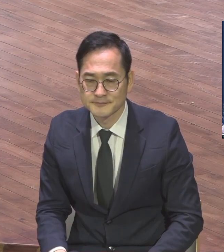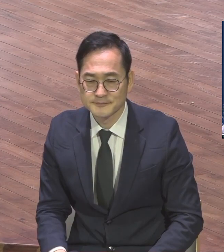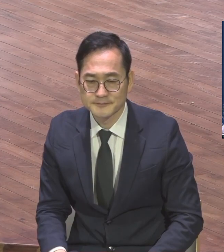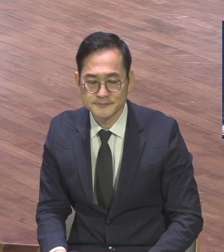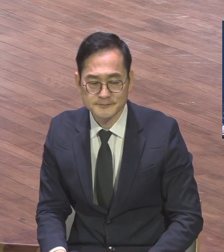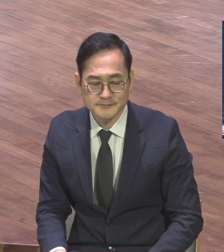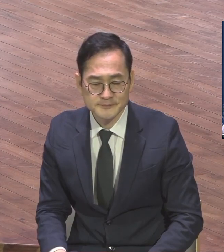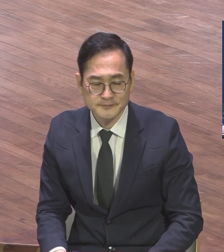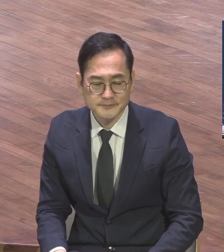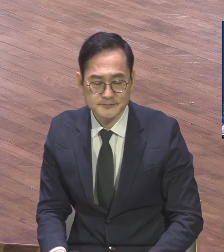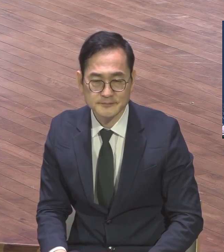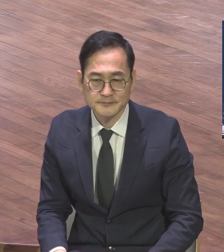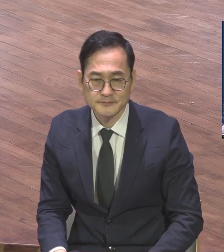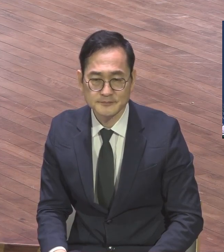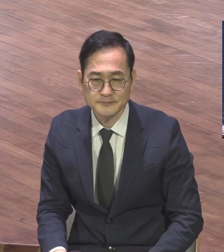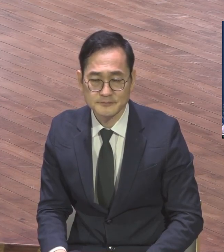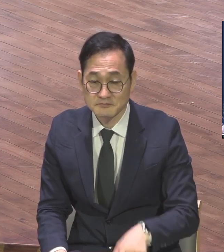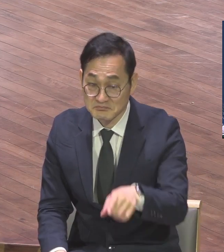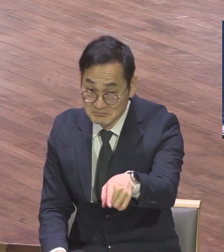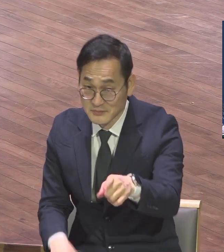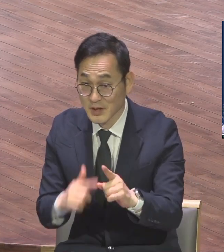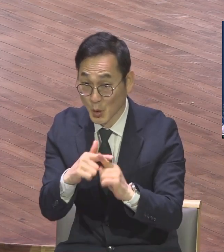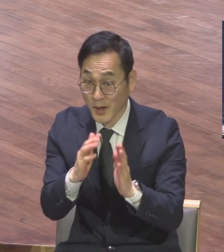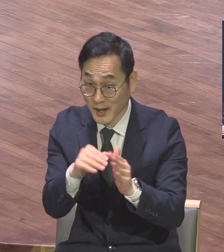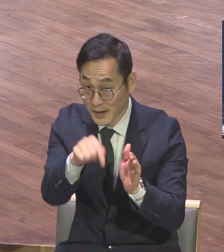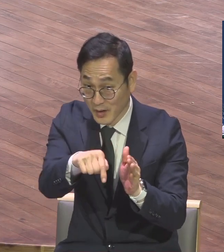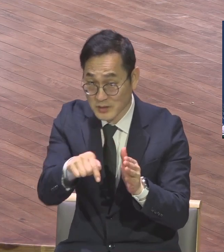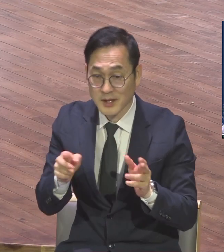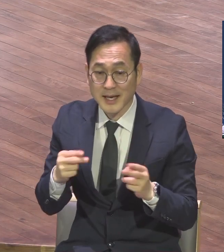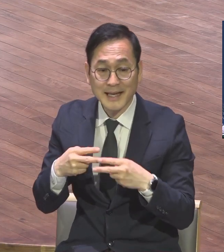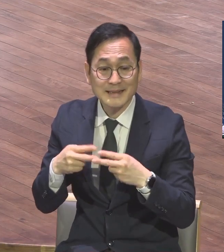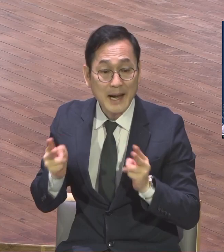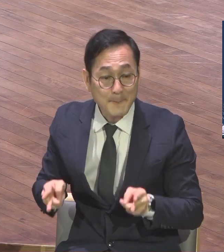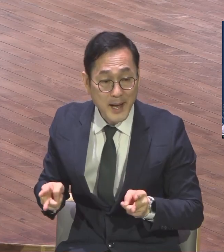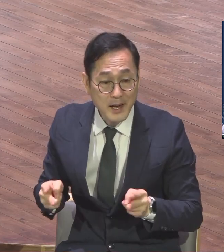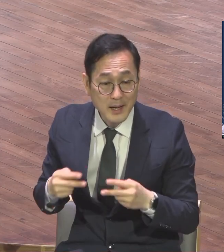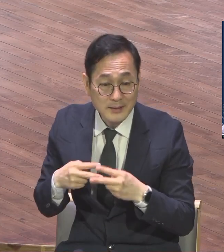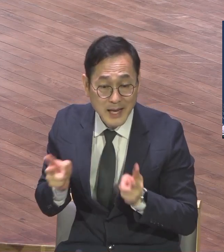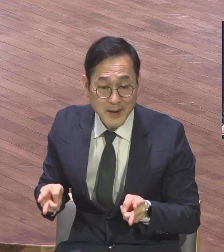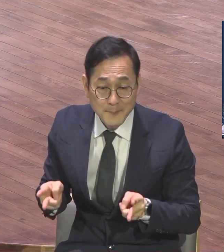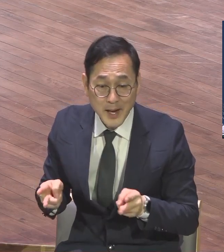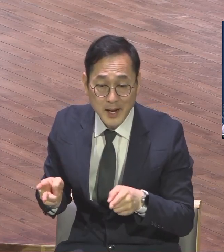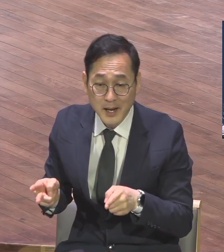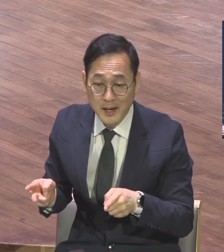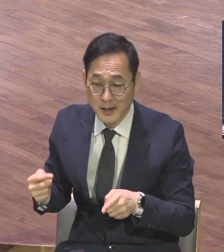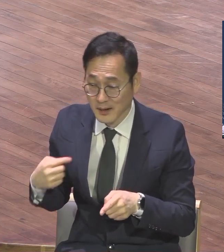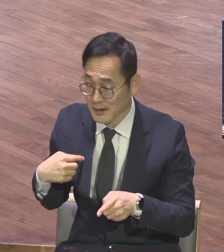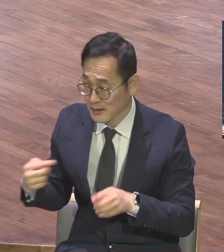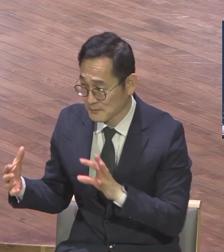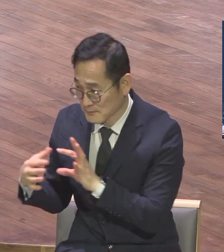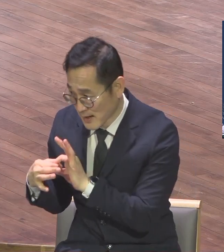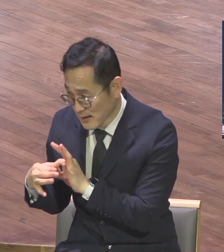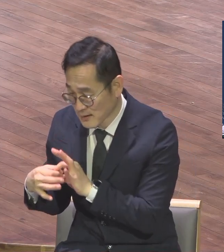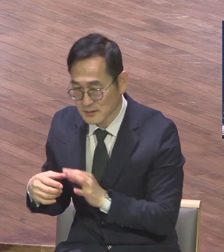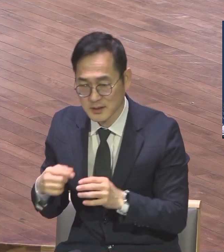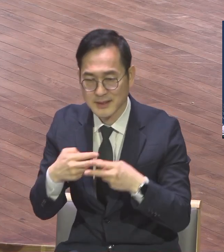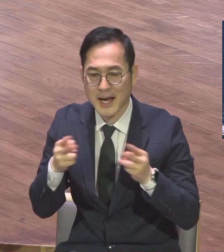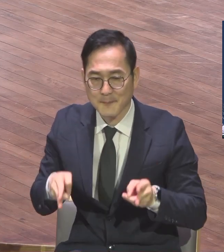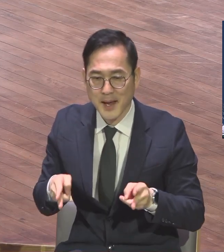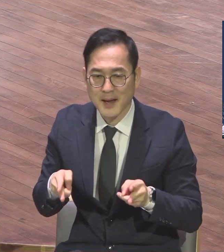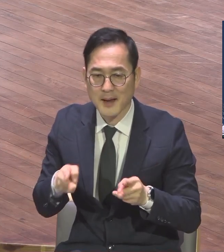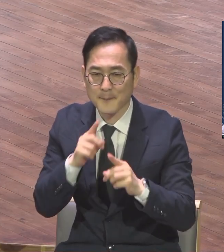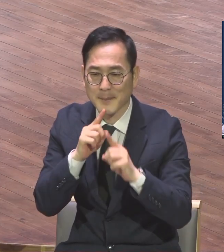제가 심어하는 교회에서 이 다락방 참여 문제로 교회 안에서 이제 갈등이